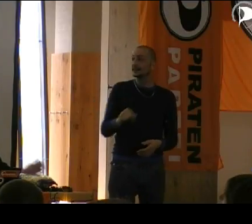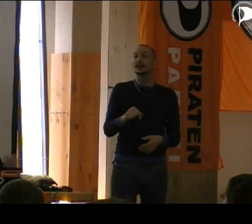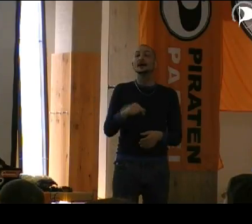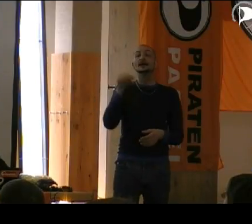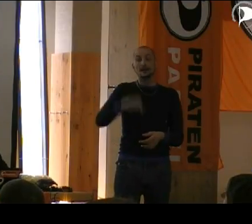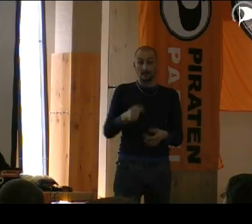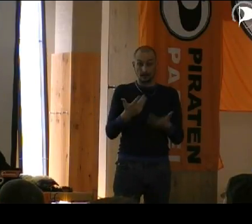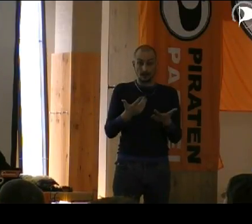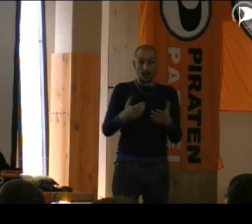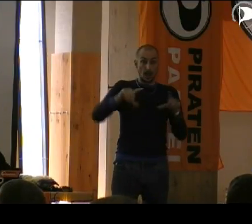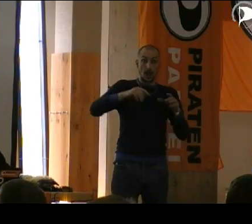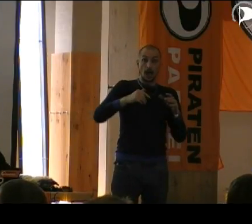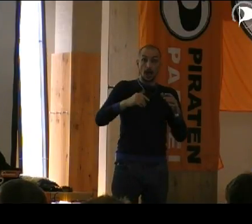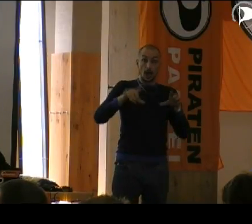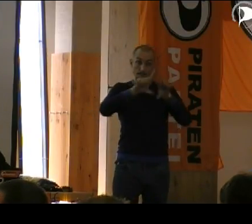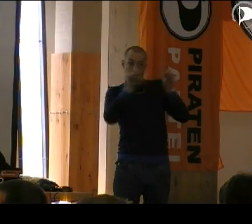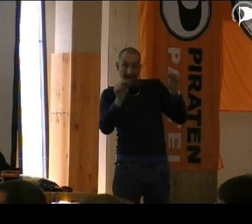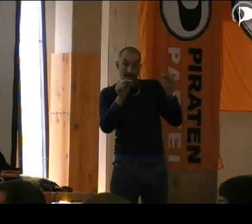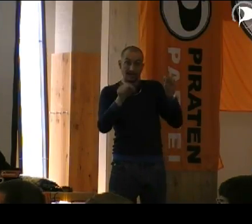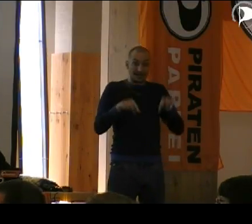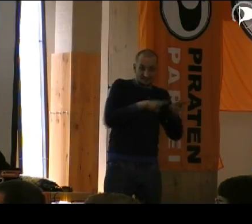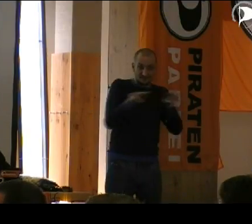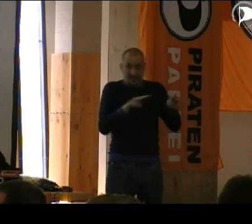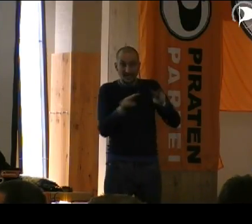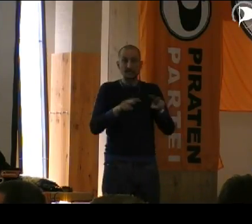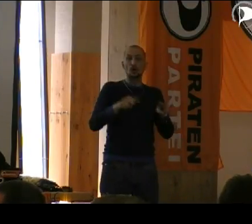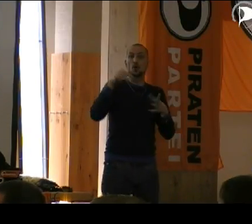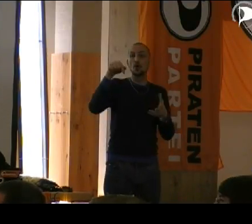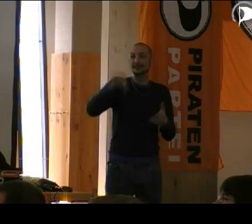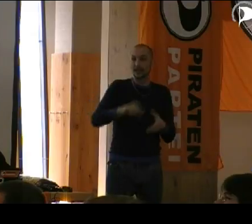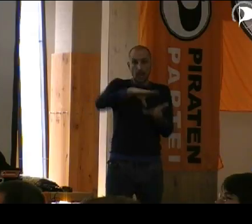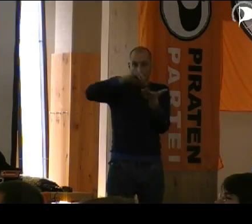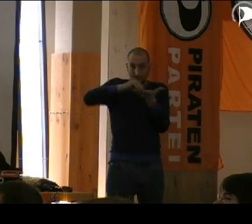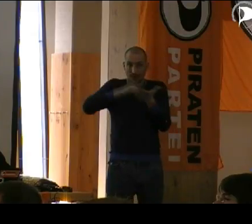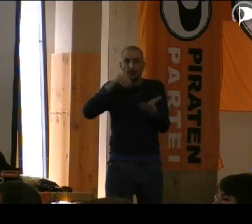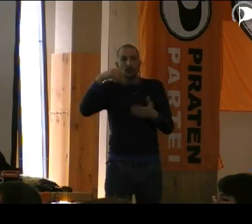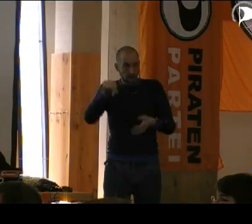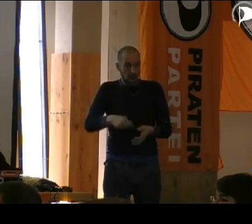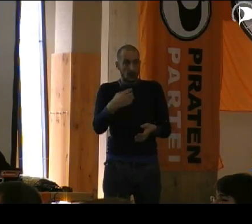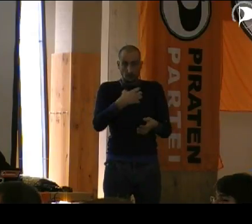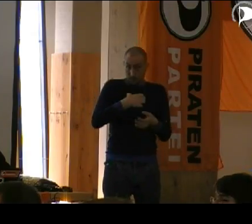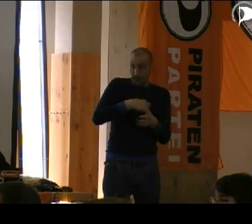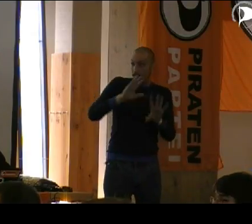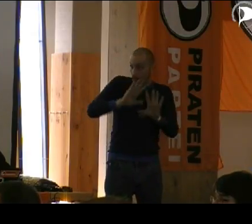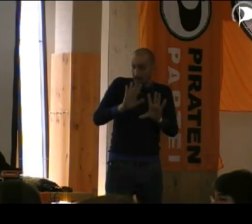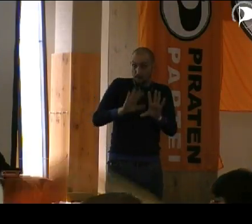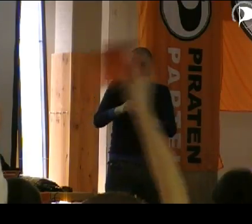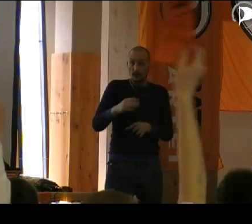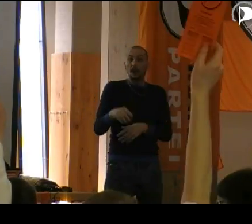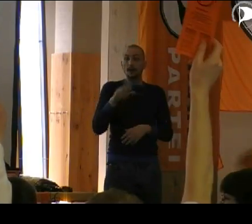bundesregierung tonaufnahmen es werden wollen ja schon hat jemand ein problem damit mit abstand in köln anders wieder